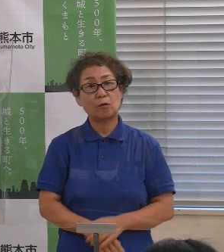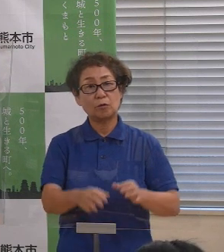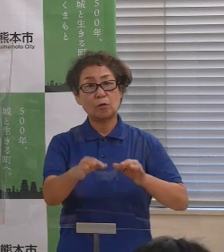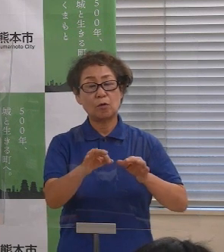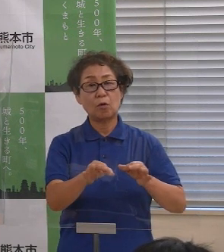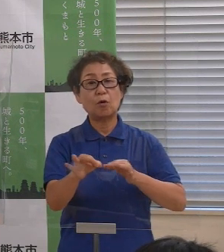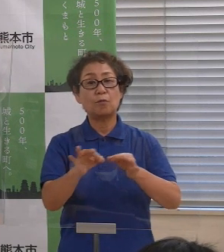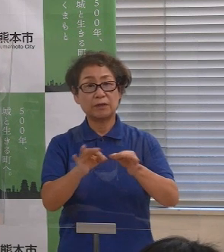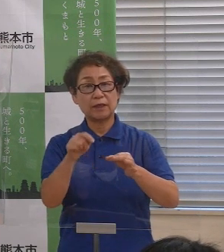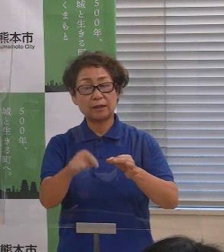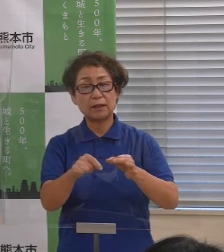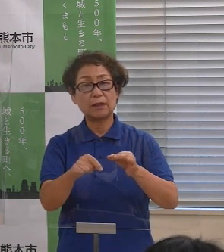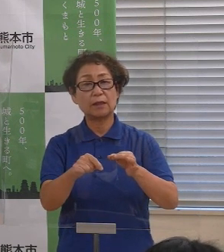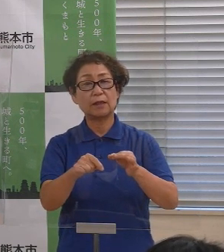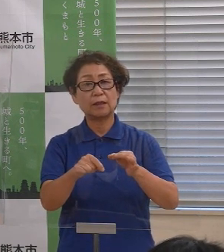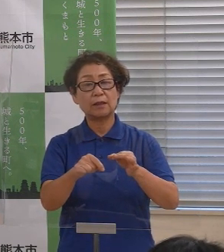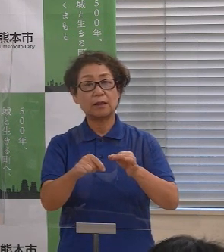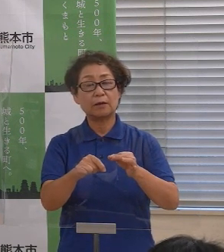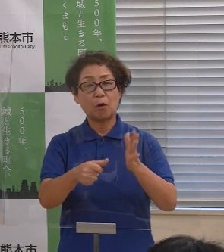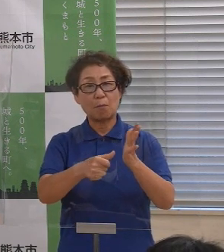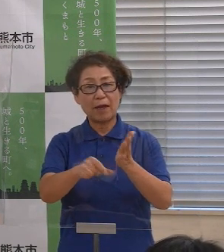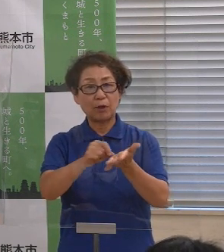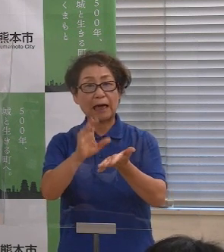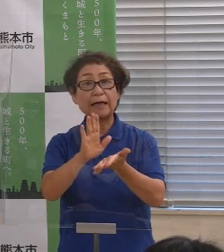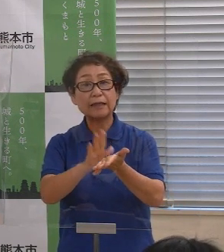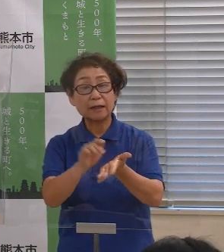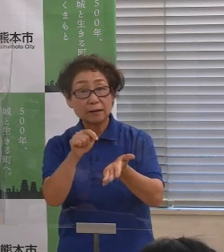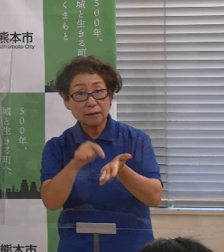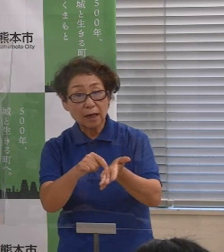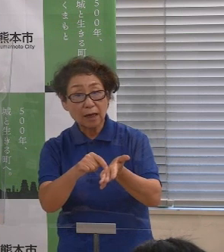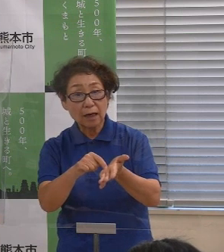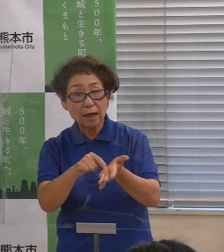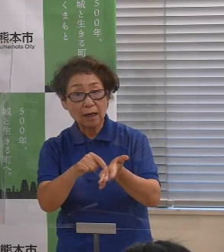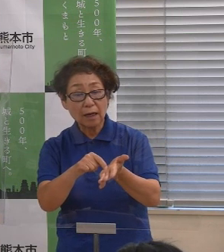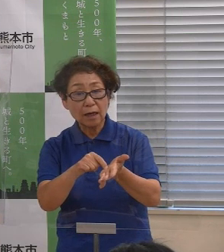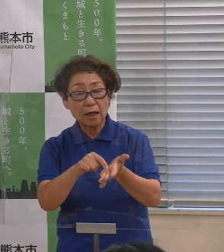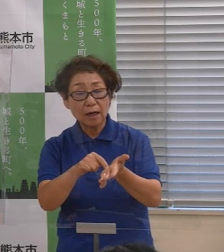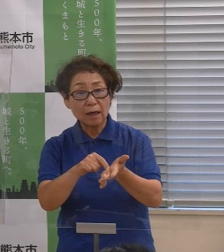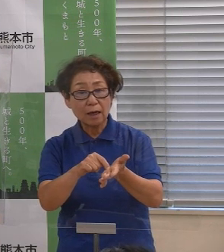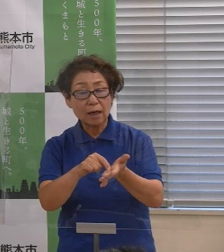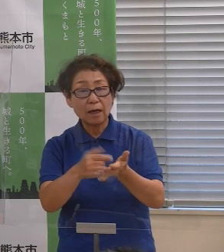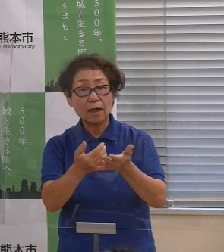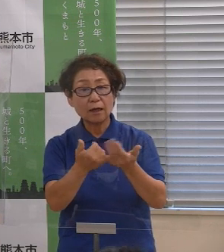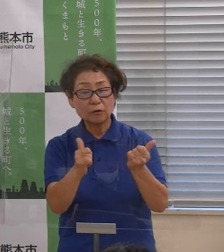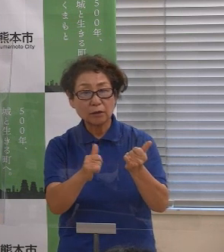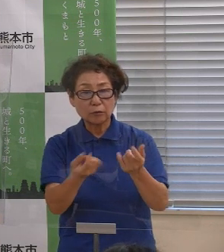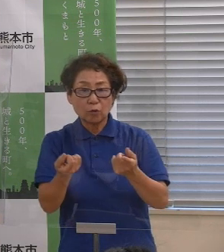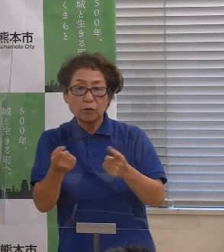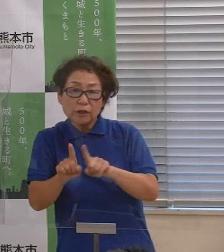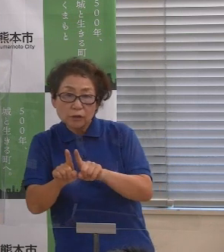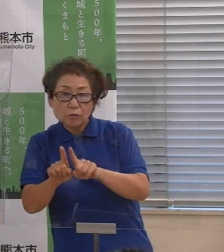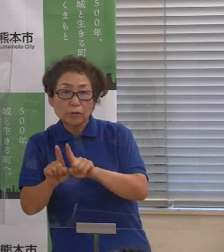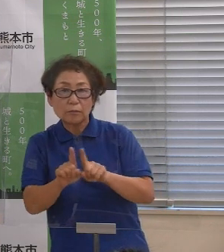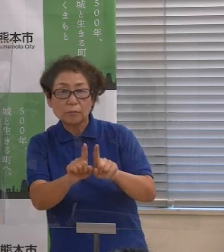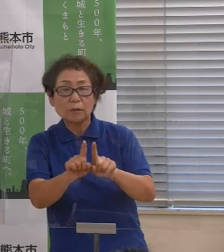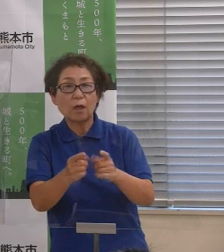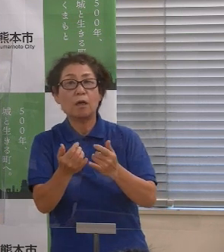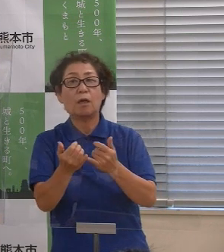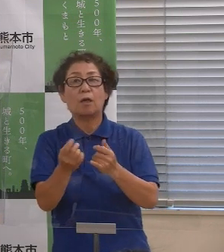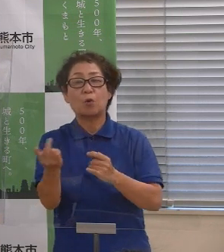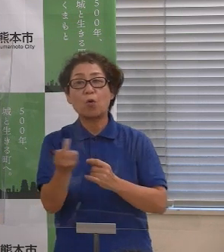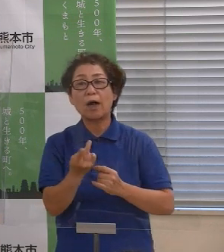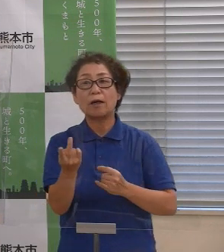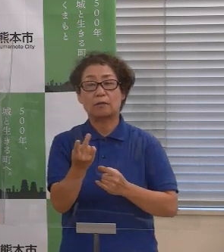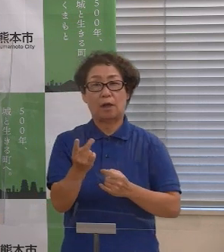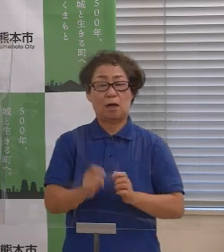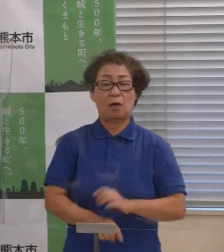にですね、まあ、名簿に記載された方がですねと一緒に同行された方でございます。でこ